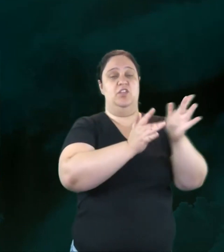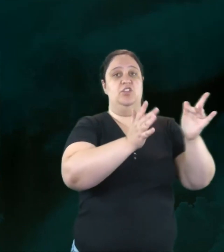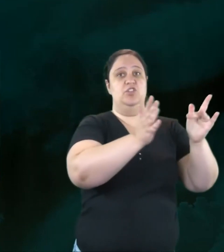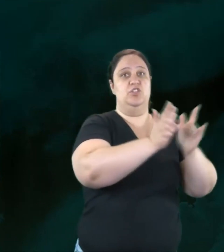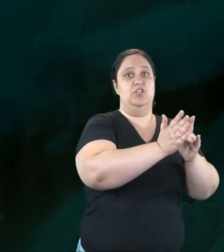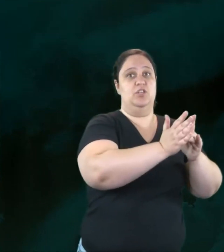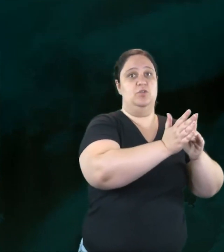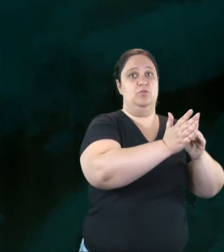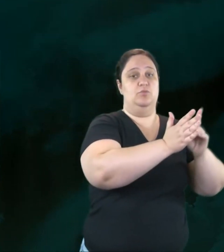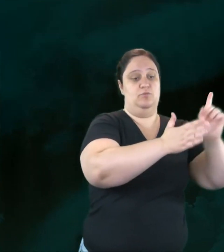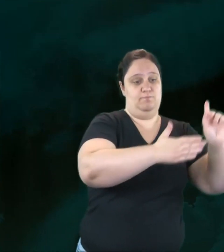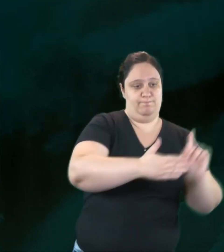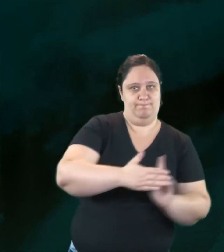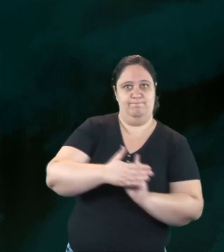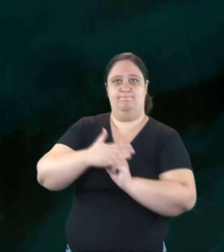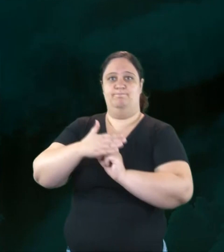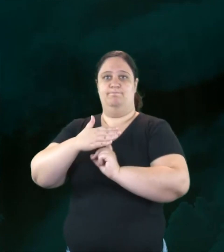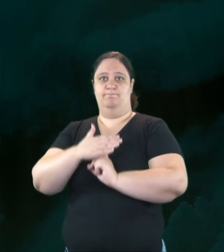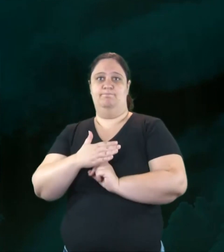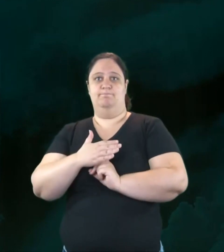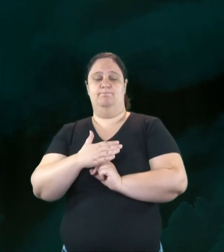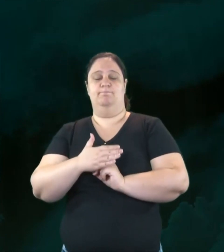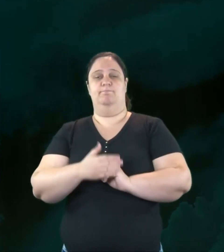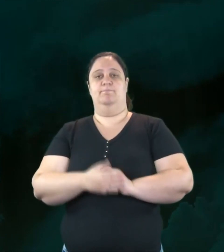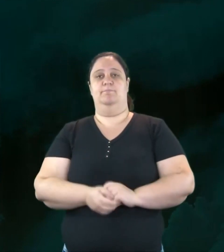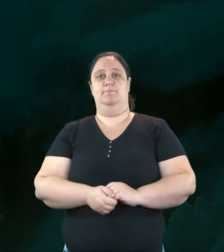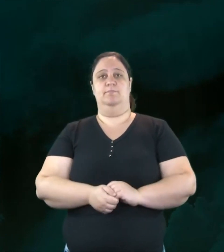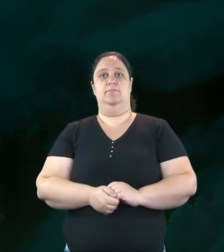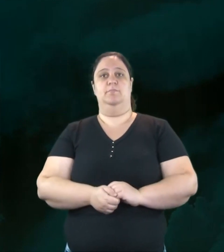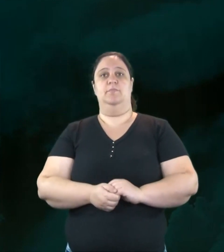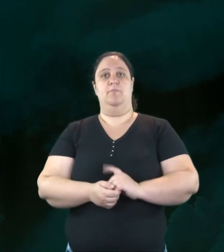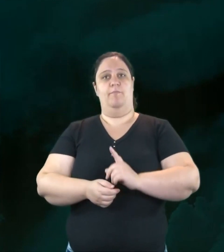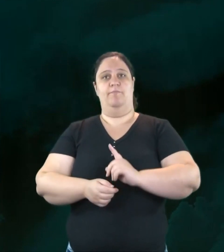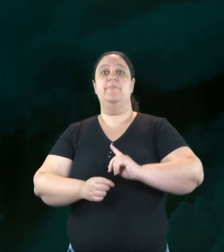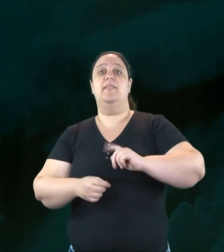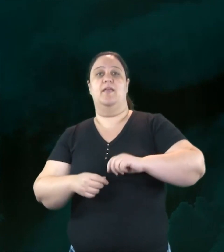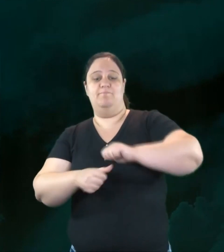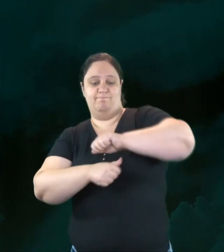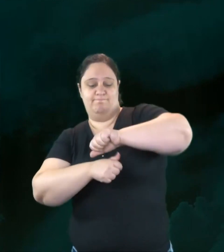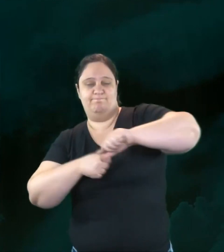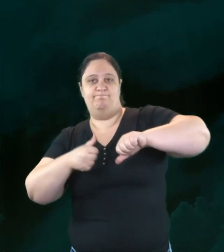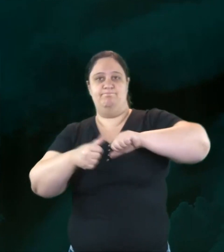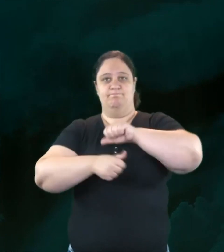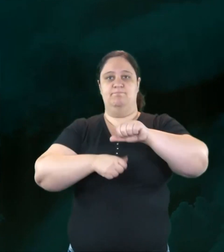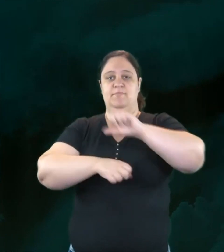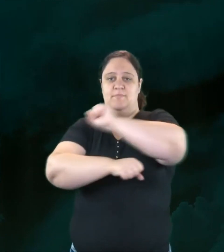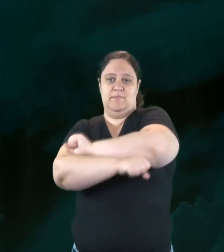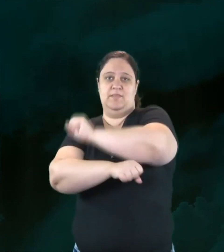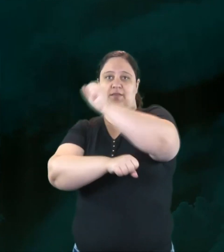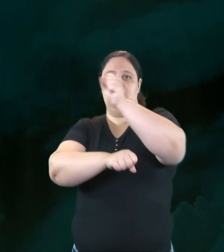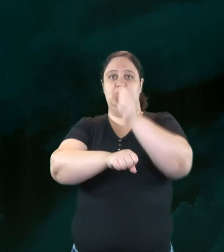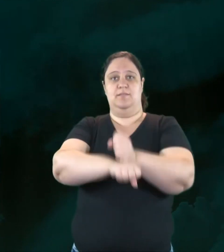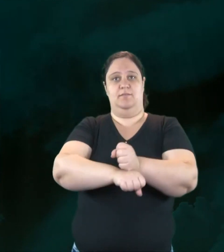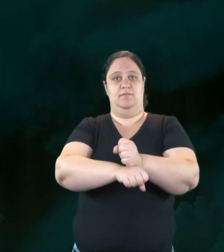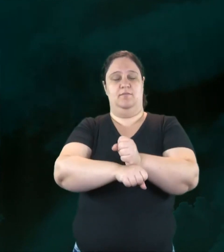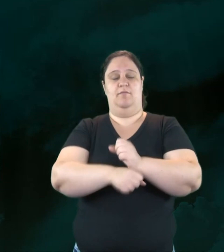Deus, homem, a ser o quê? O rei sobre o monte Sião. Então esse Salmo 2